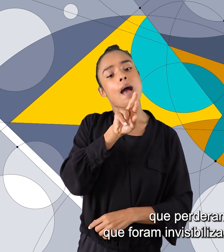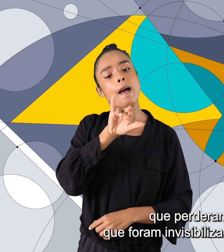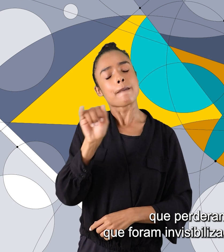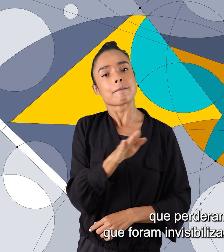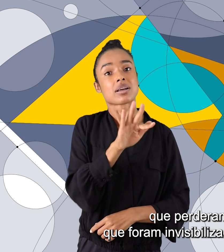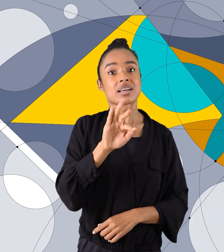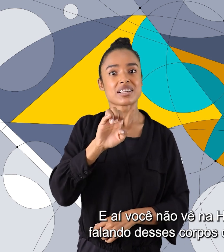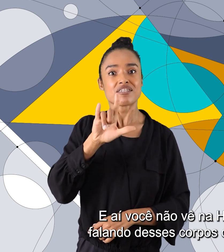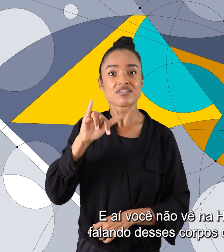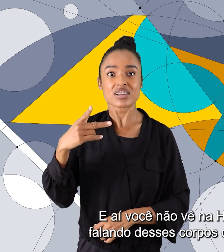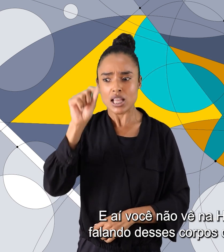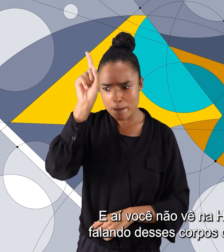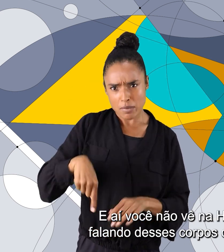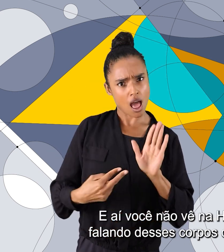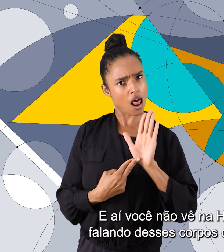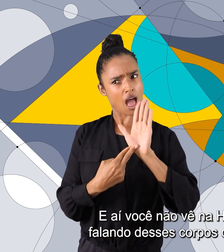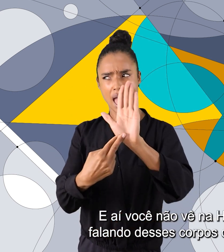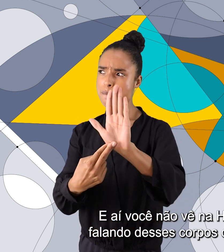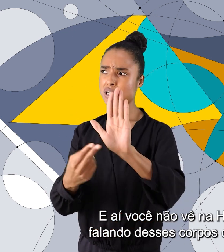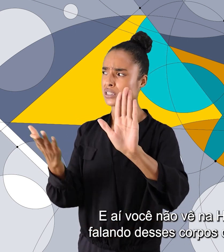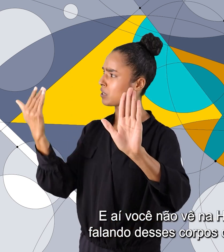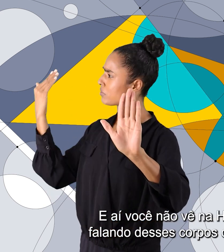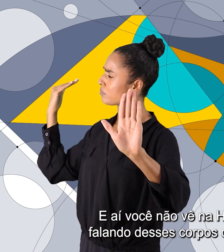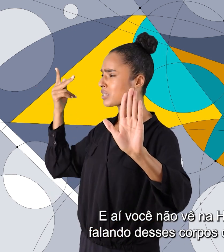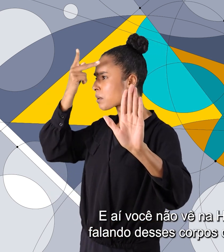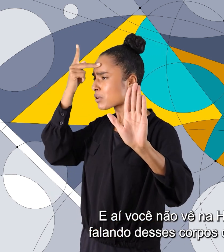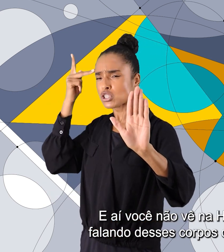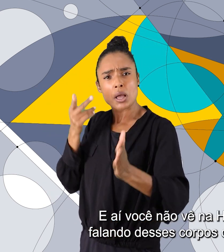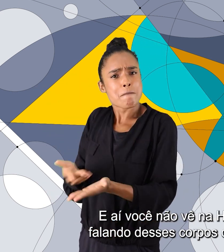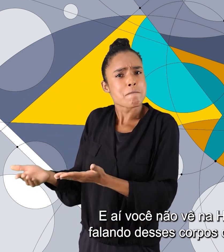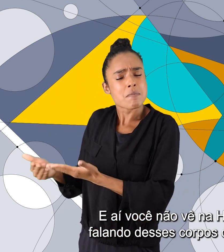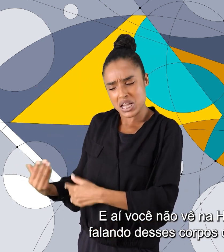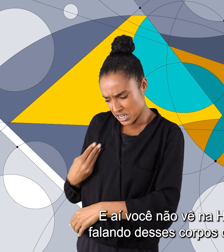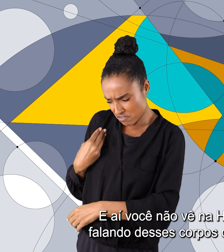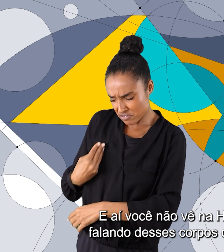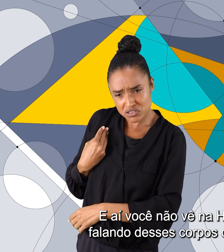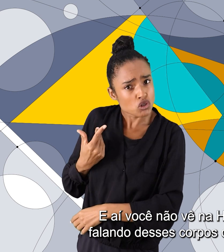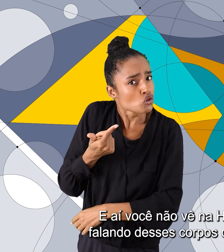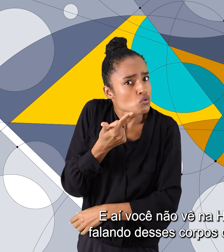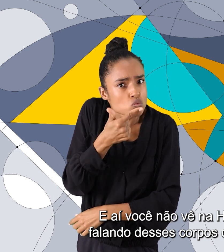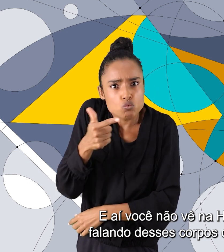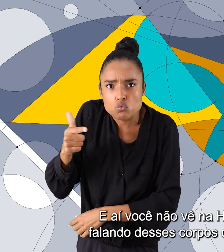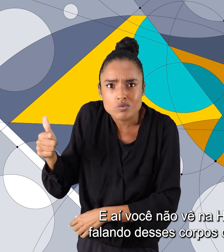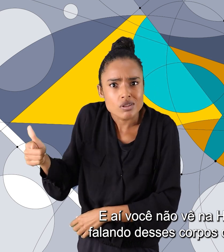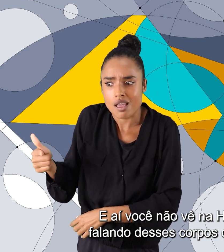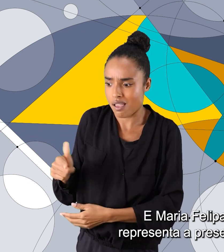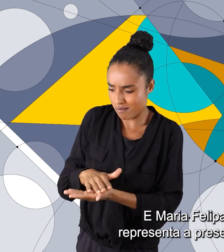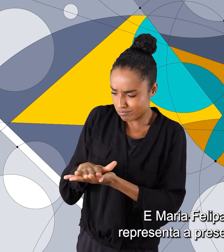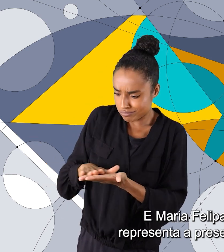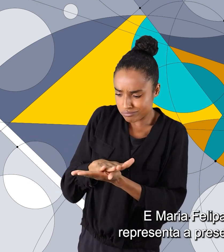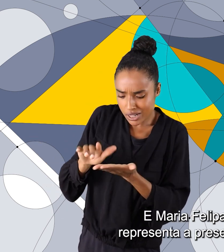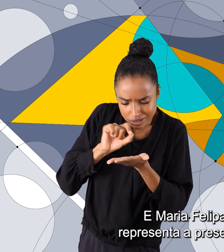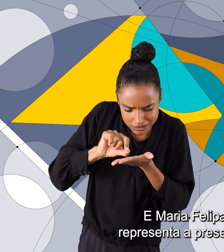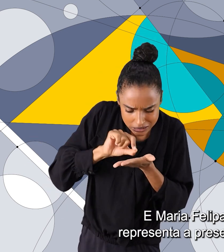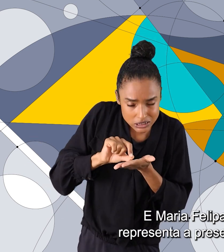por séculos. E aí você não vê na história, nos livros, falando desses corpos que foram jogados. E